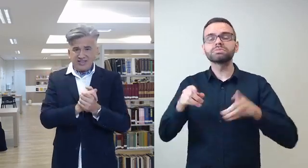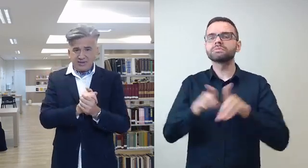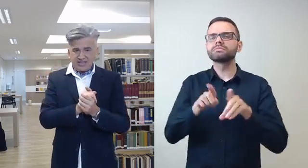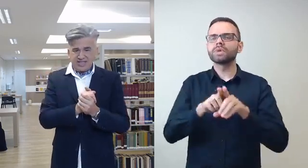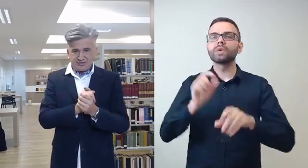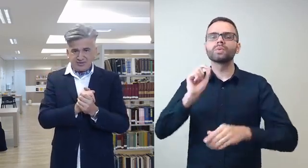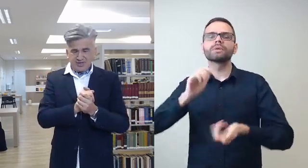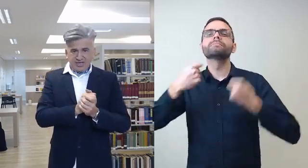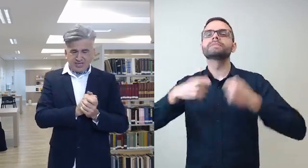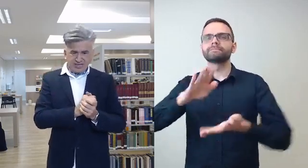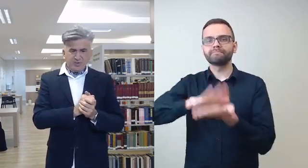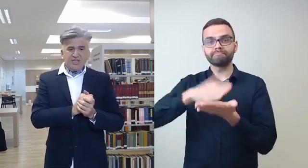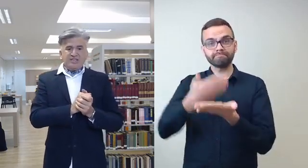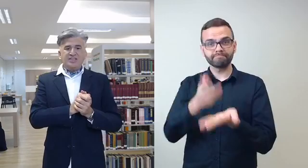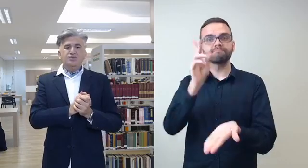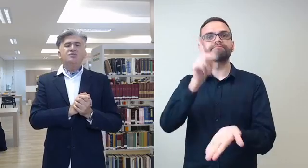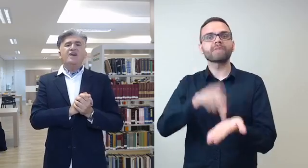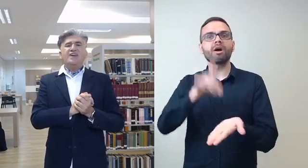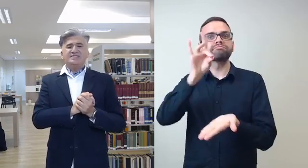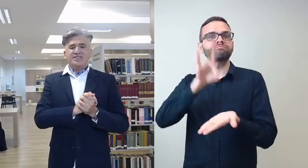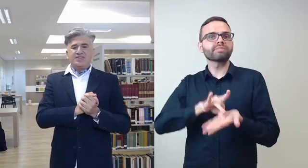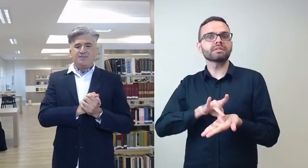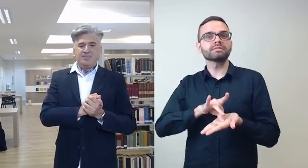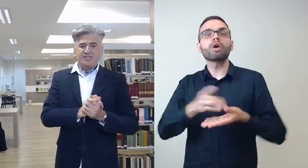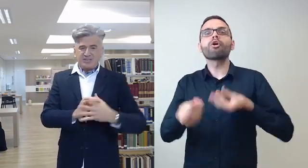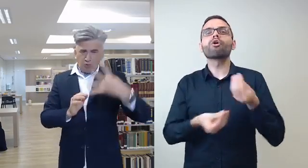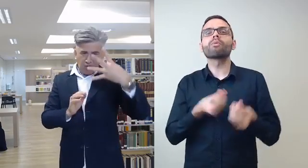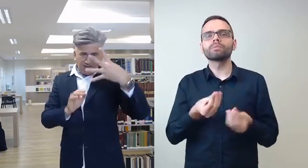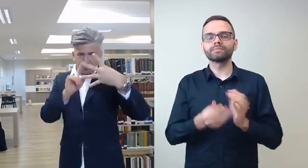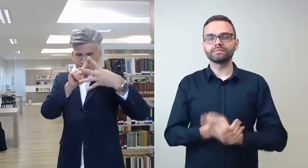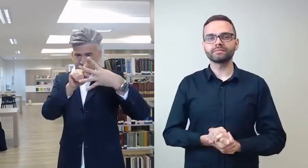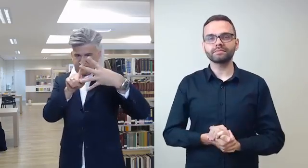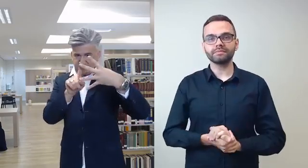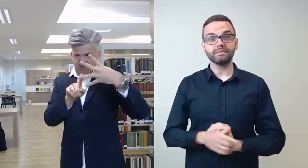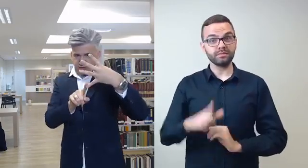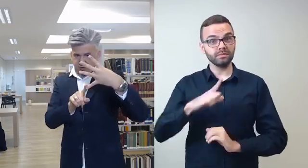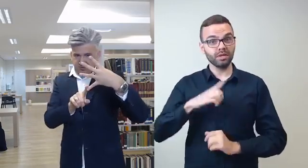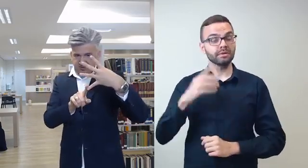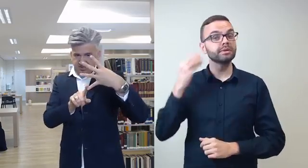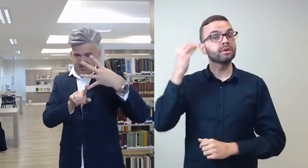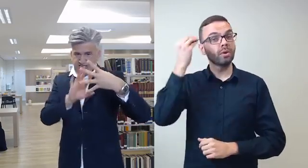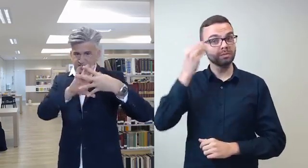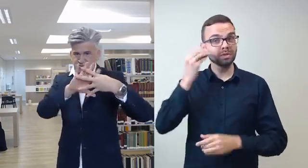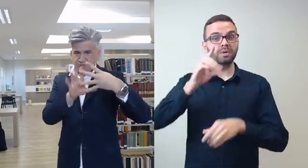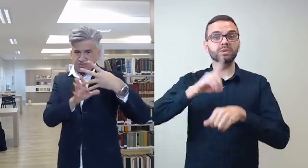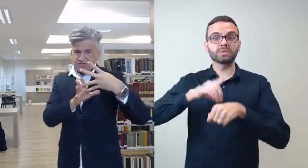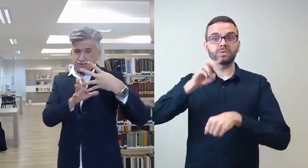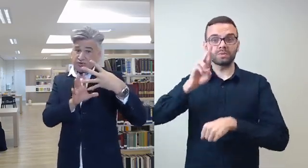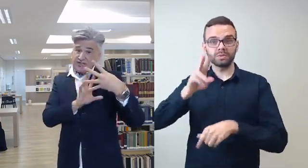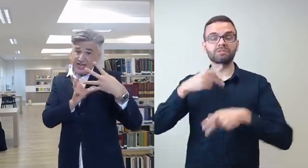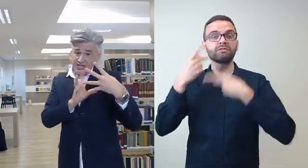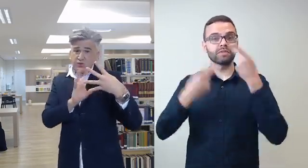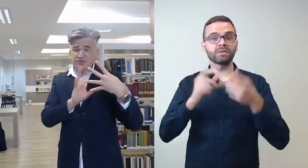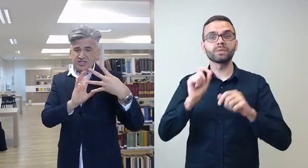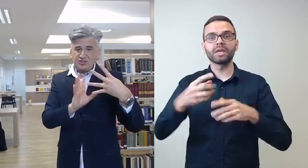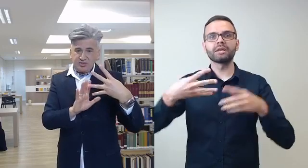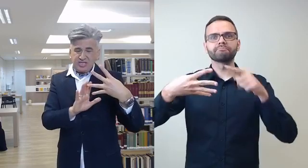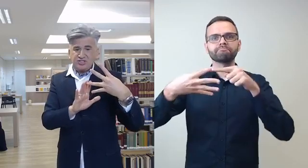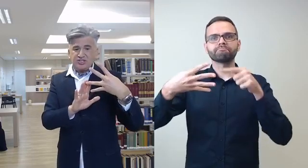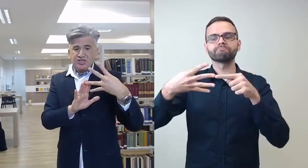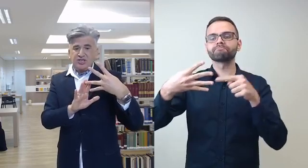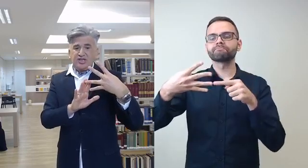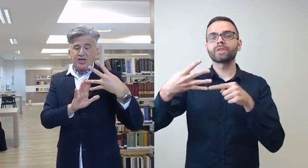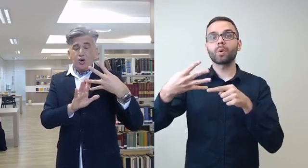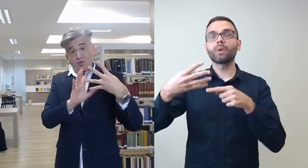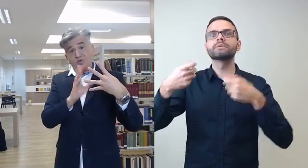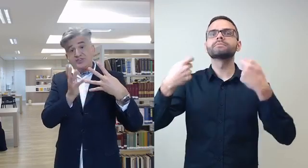ser interpretado. Então, segundo Weisinger, são 4 tipos de filtros que a gente pode usar